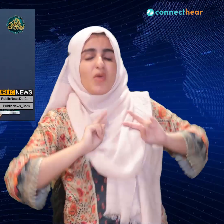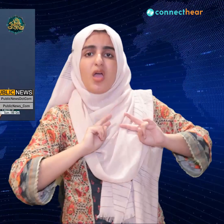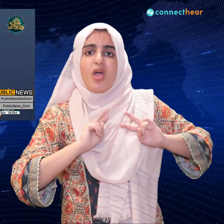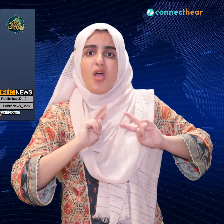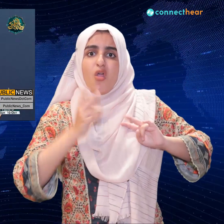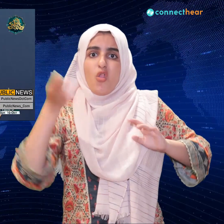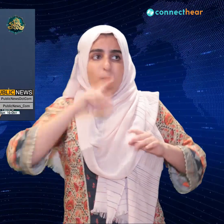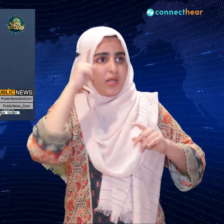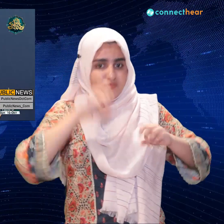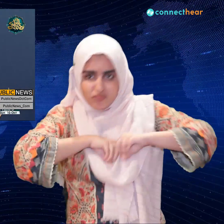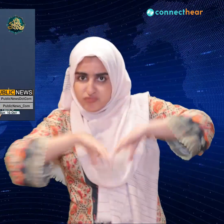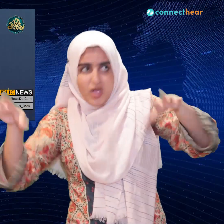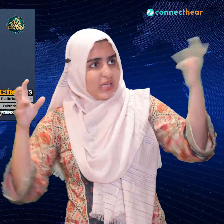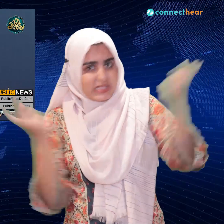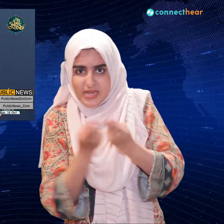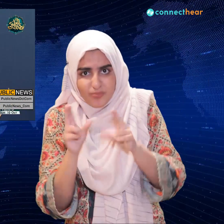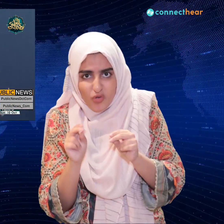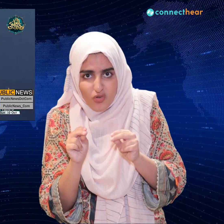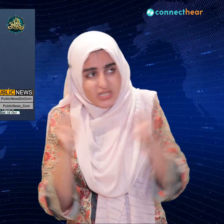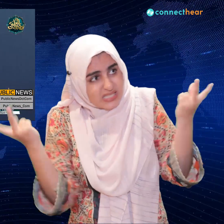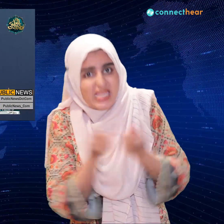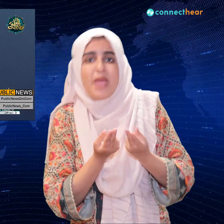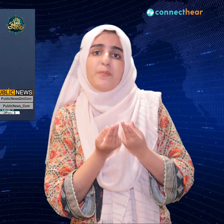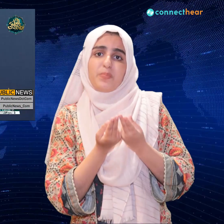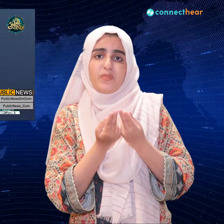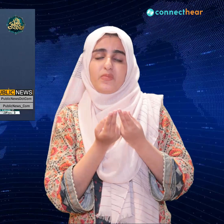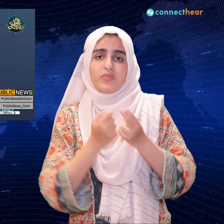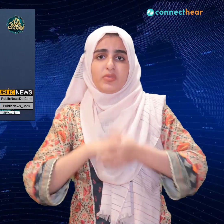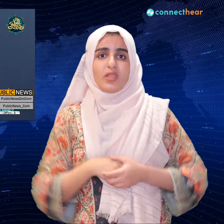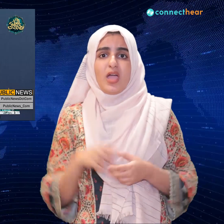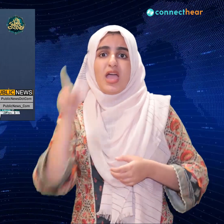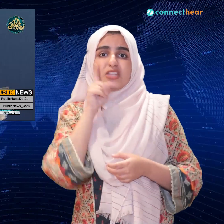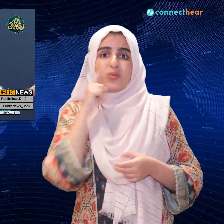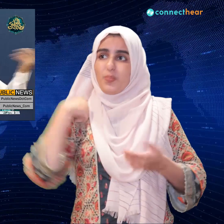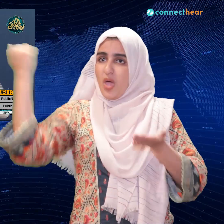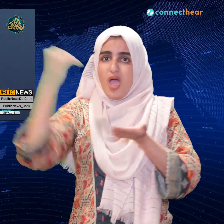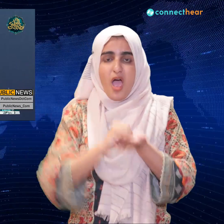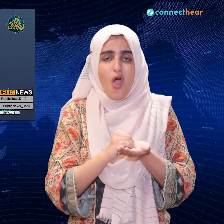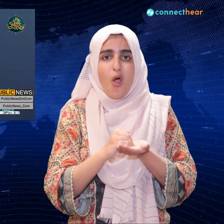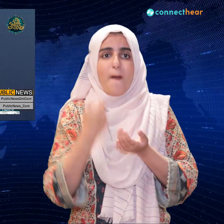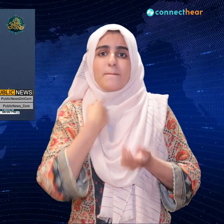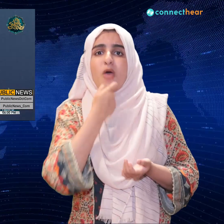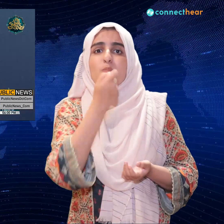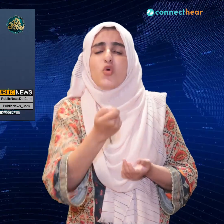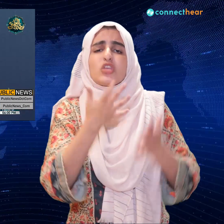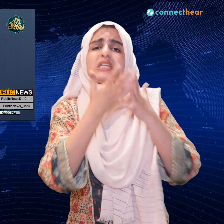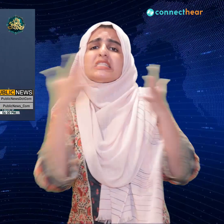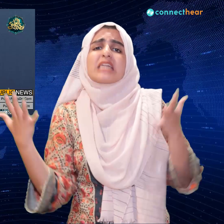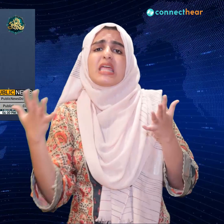اس کا اثر یہاں نہیں ہوگا؟ میں جب آیا، میں نے اس کو آئی جی سے پوچھا کہ بتائیں کون سی کرائم بڑھ رہی